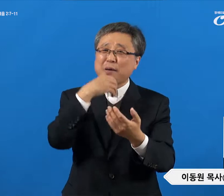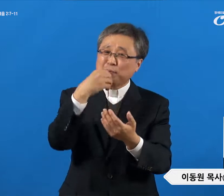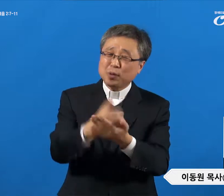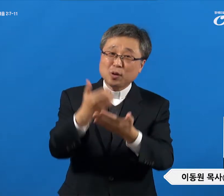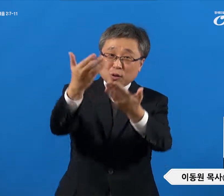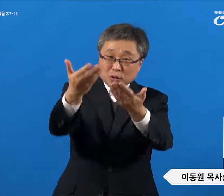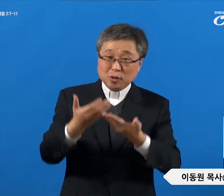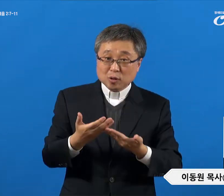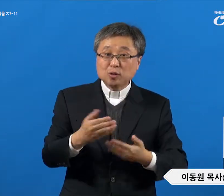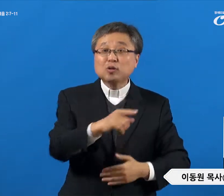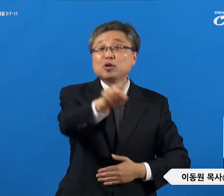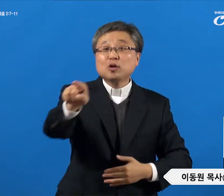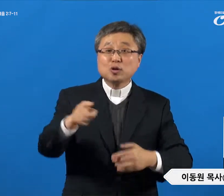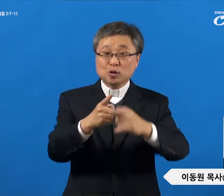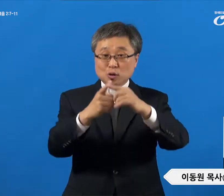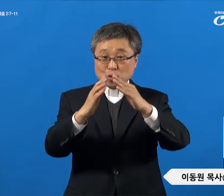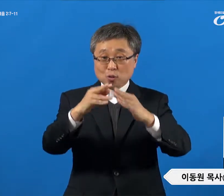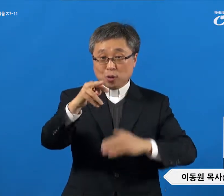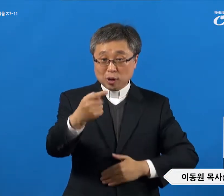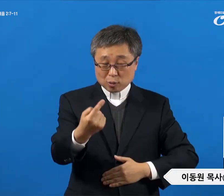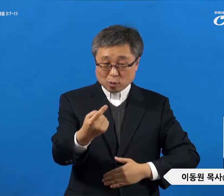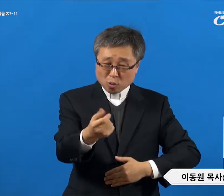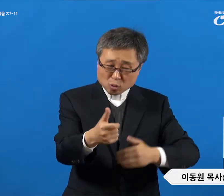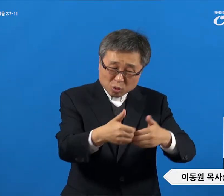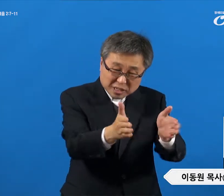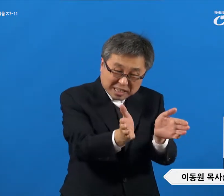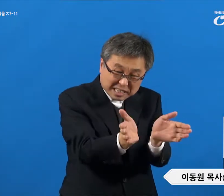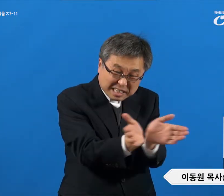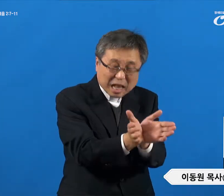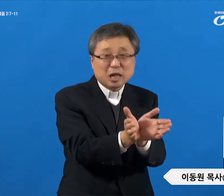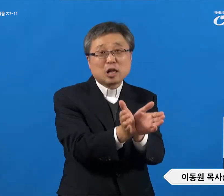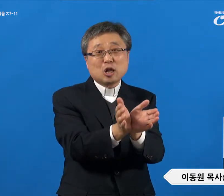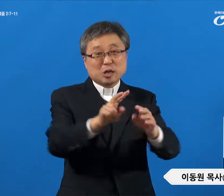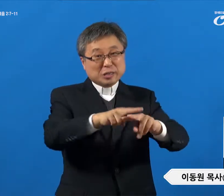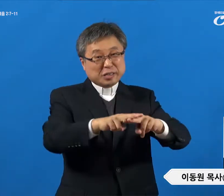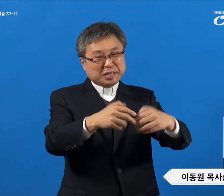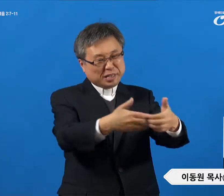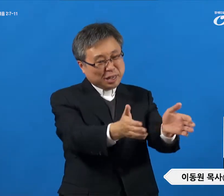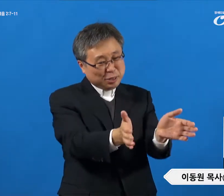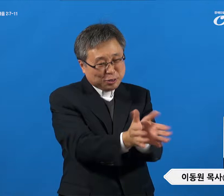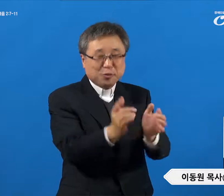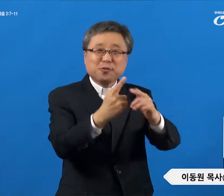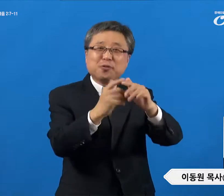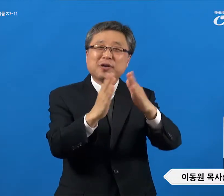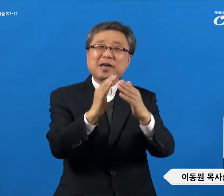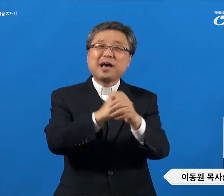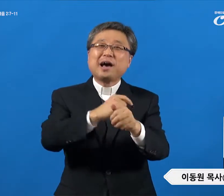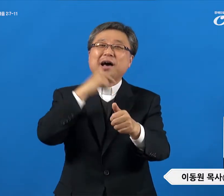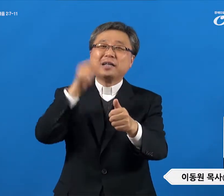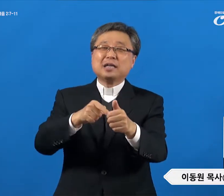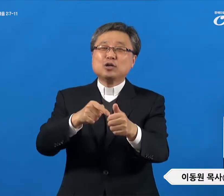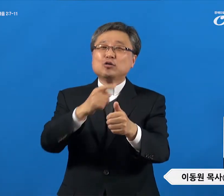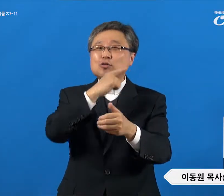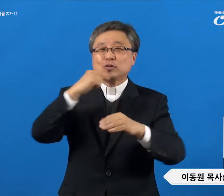교회도 셀교회 하라. 본래 셀교회 안 하던 교회인데 셀교회 하라. 셀 목회를 하라. 주일날 예배만 드리고 흩어지지